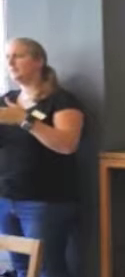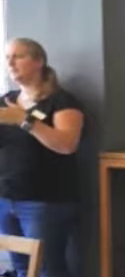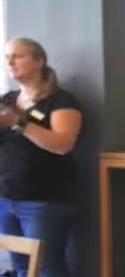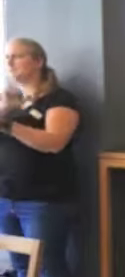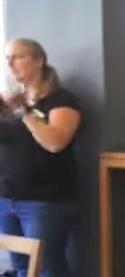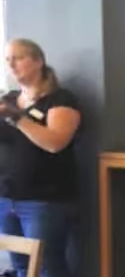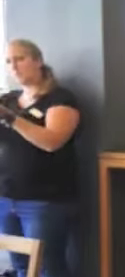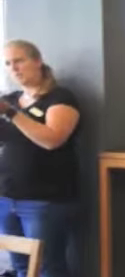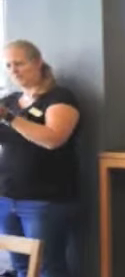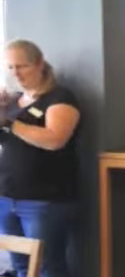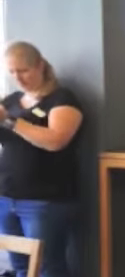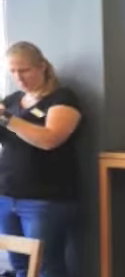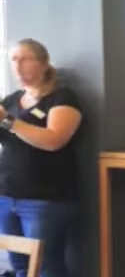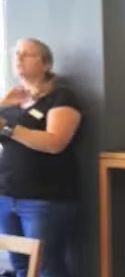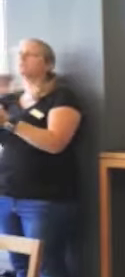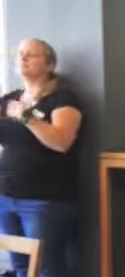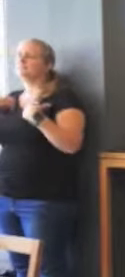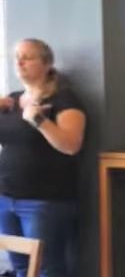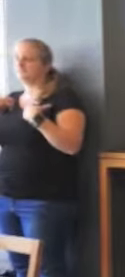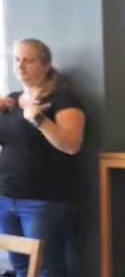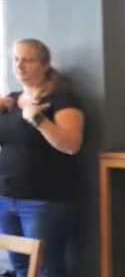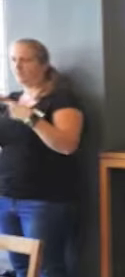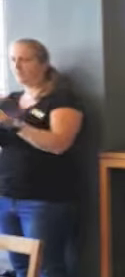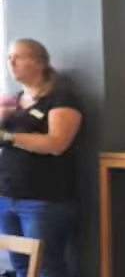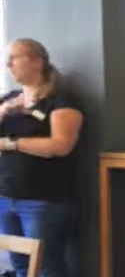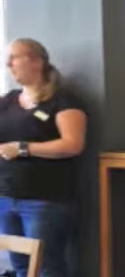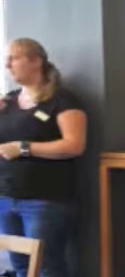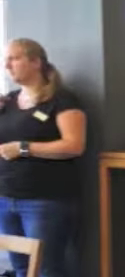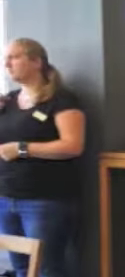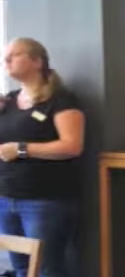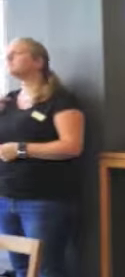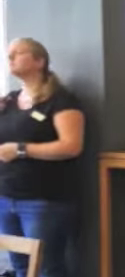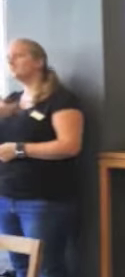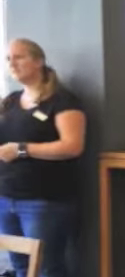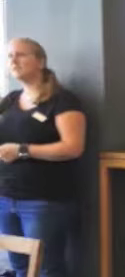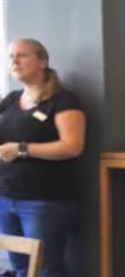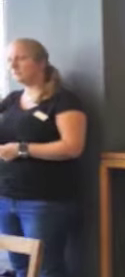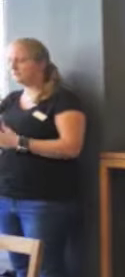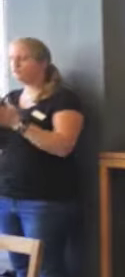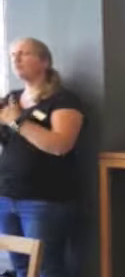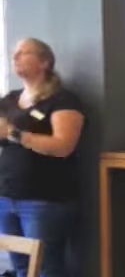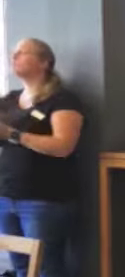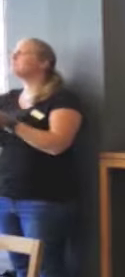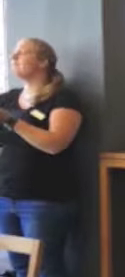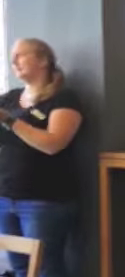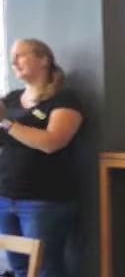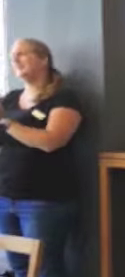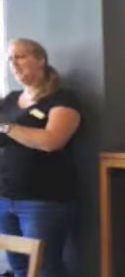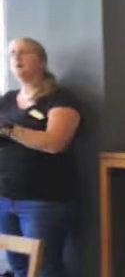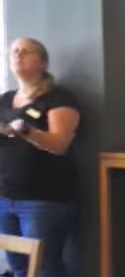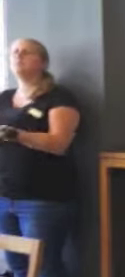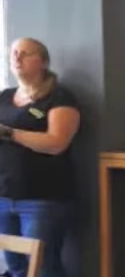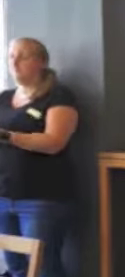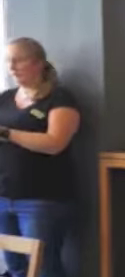de personerna som vi har i arbete som har fått anställning där. Det är ju att vi gör utvärderingar då till